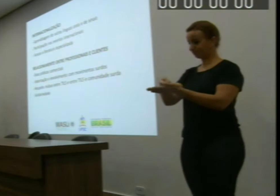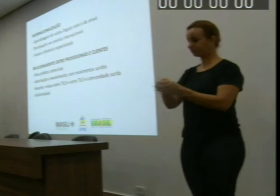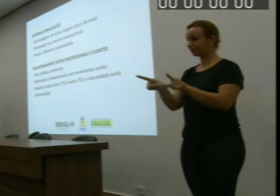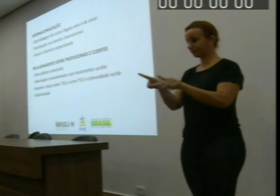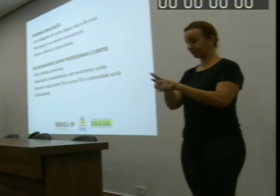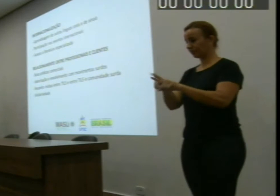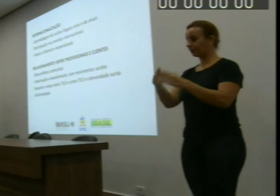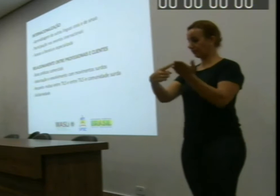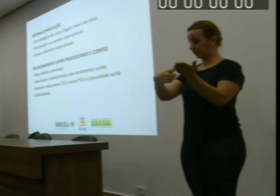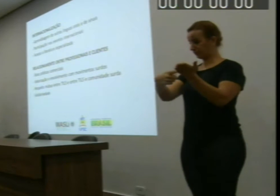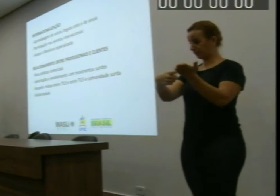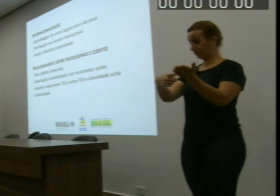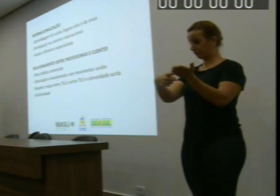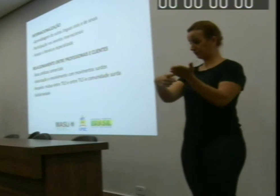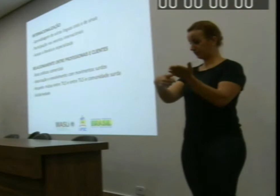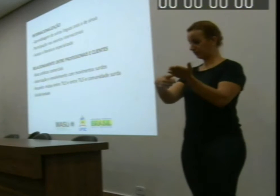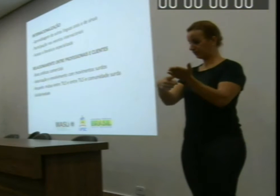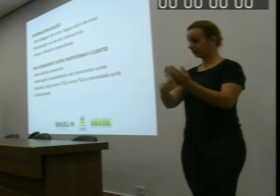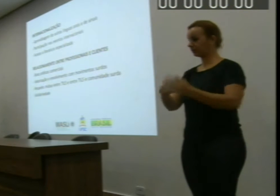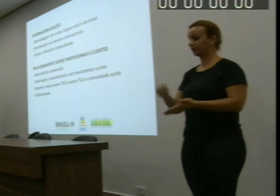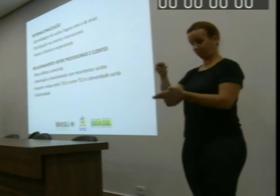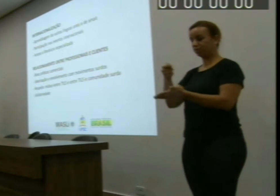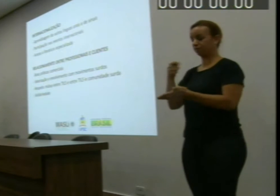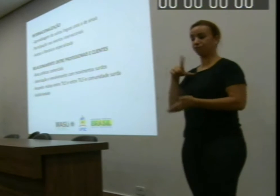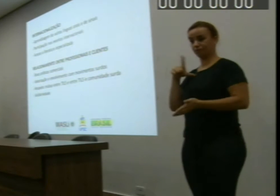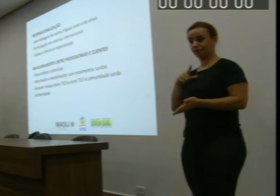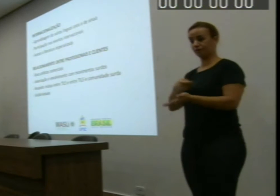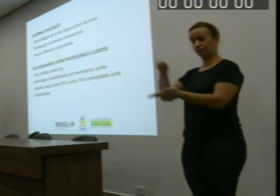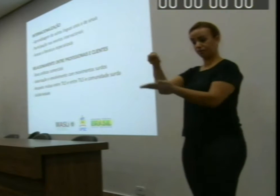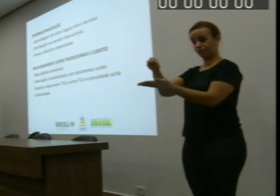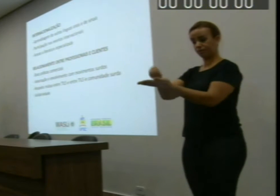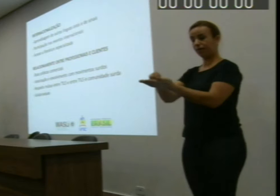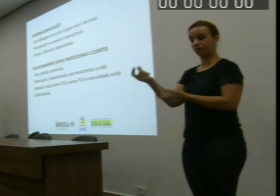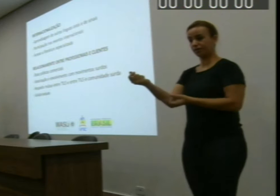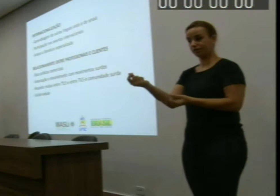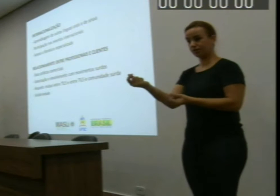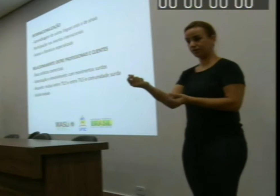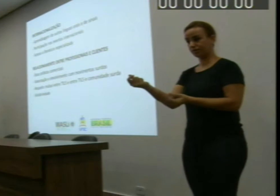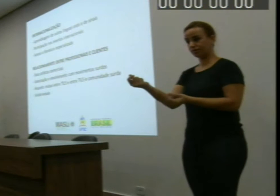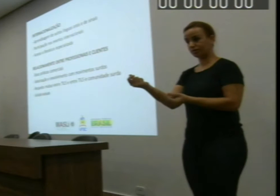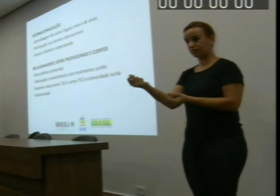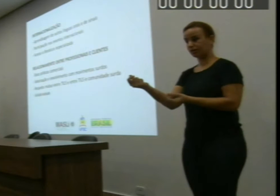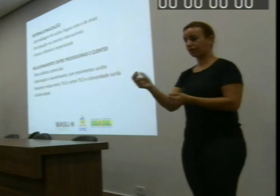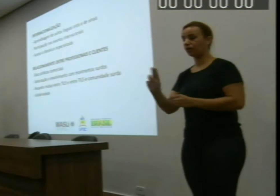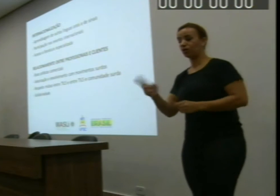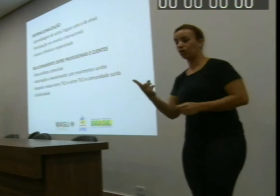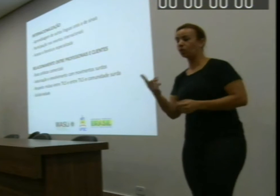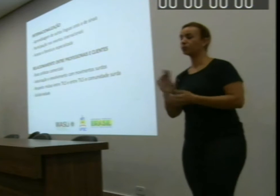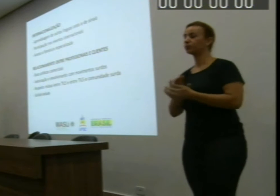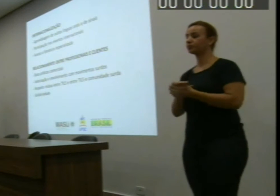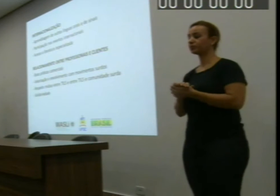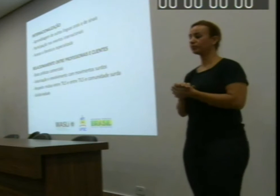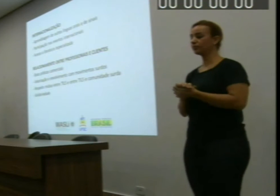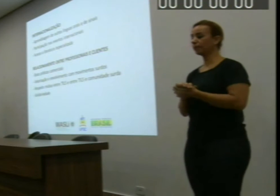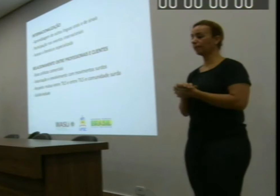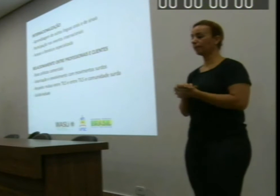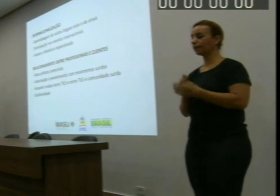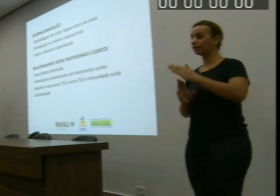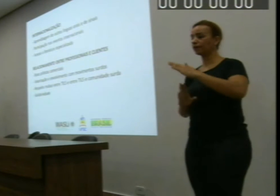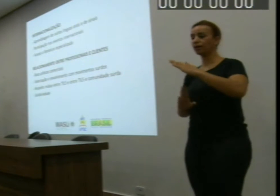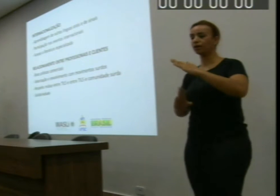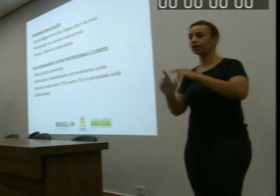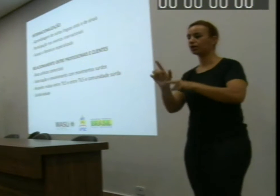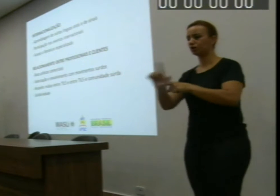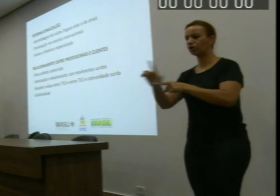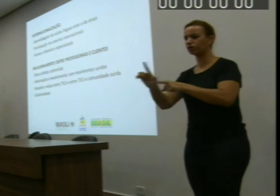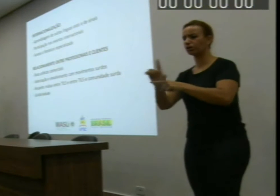onde você vai receber onde você vai ser remunerado Ah quando você atua com um com um cliente comercial Ah